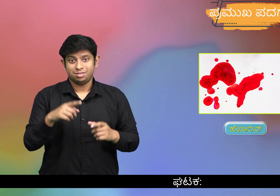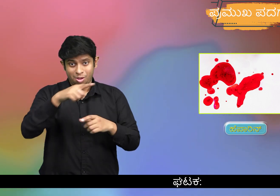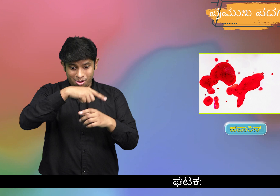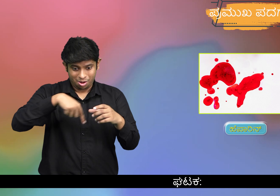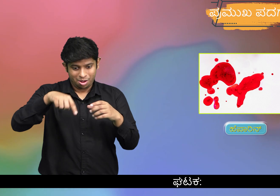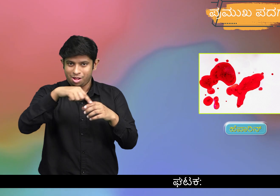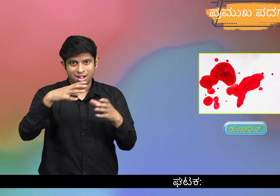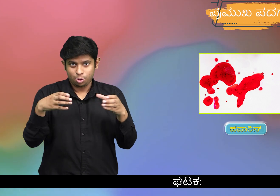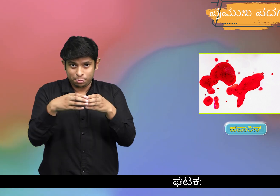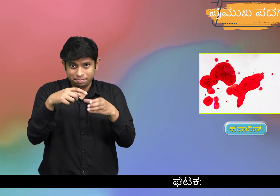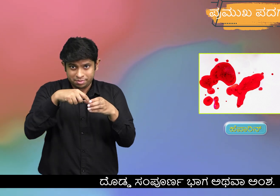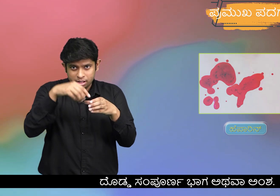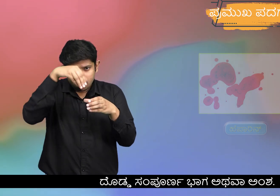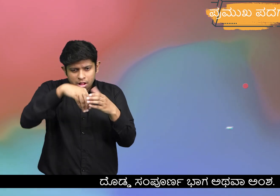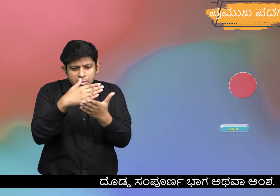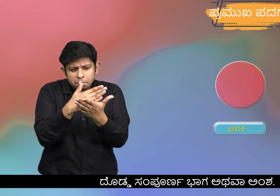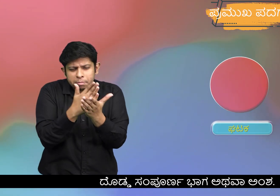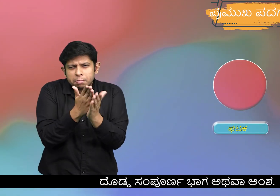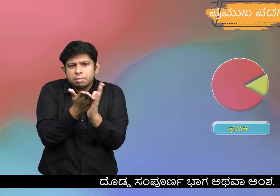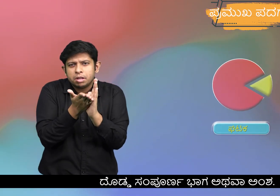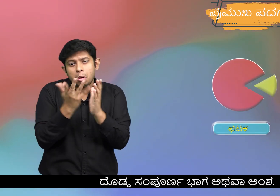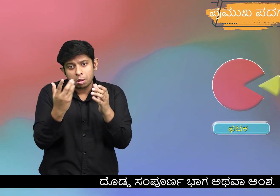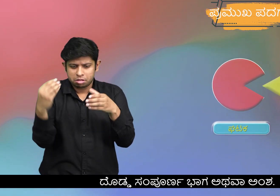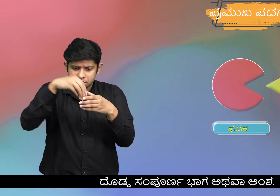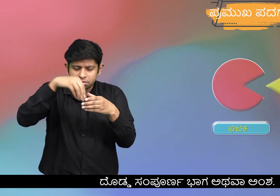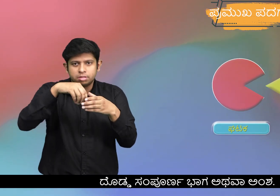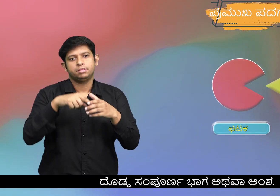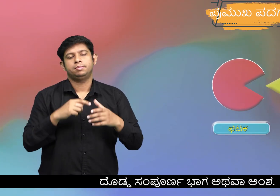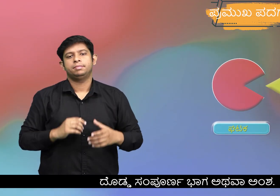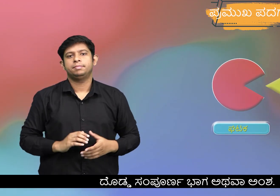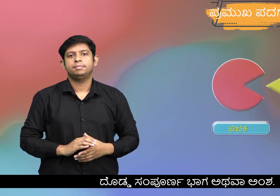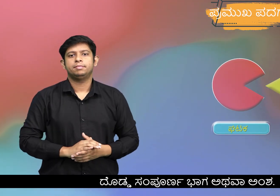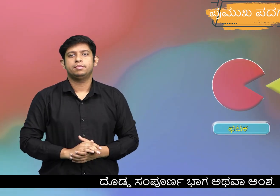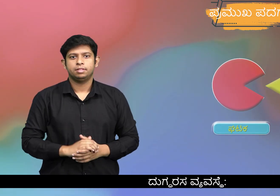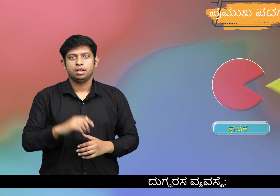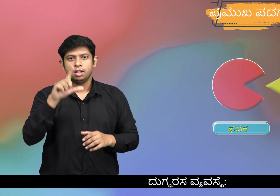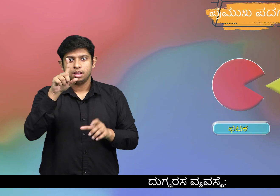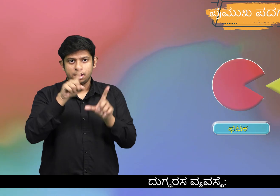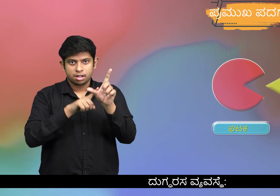ಘಟಕ: ದೊಡ್ಡ ಸಂಪೂರ್ಣ ಭಾಗ ಅಥವಾ ಅಂಶ. ದುಗ್ಧರಸ